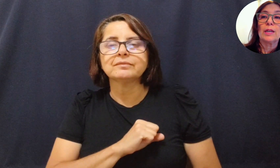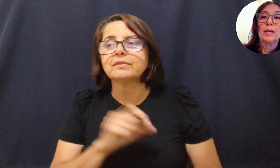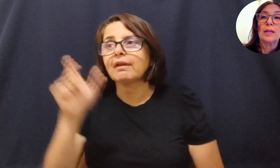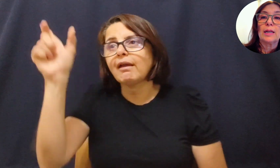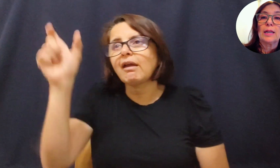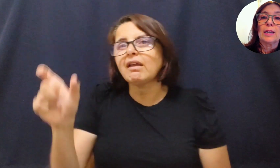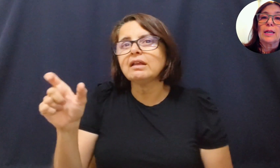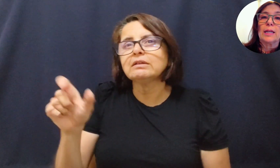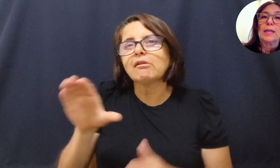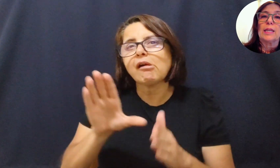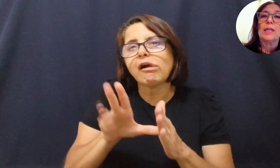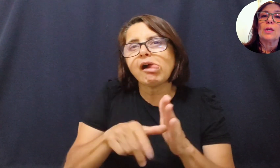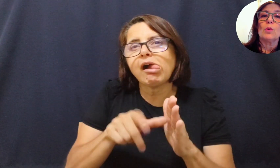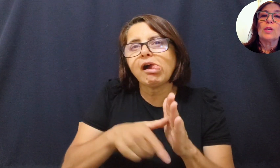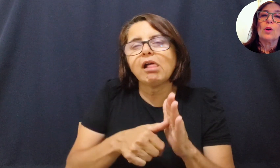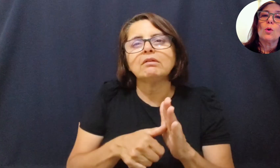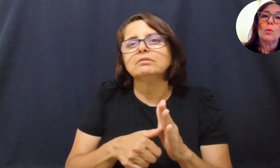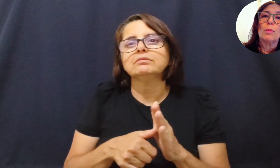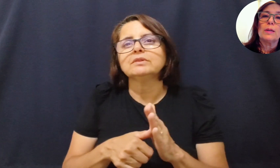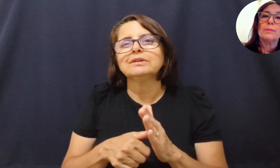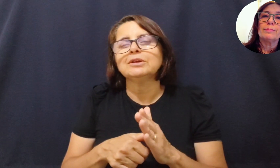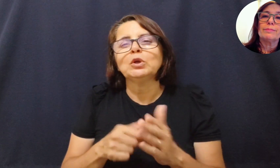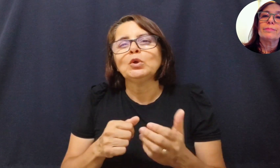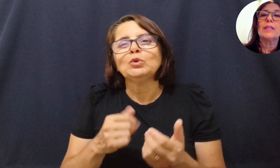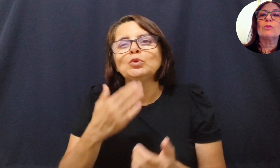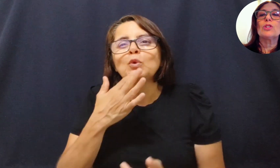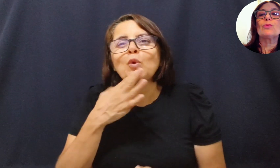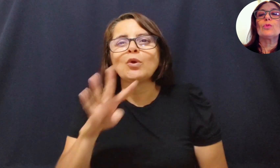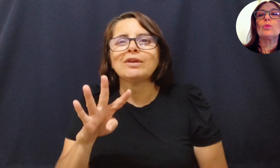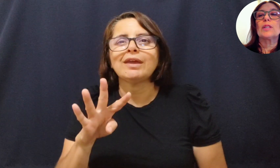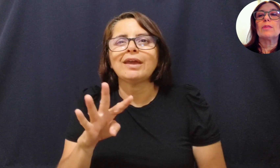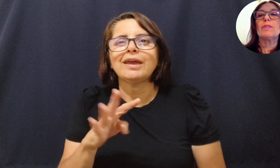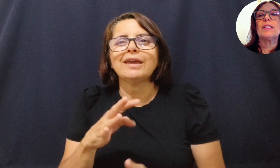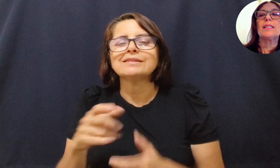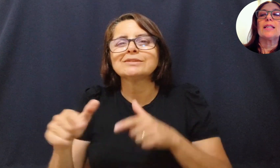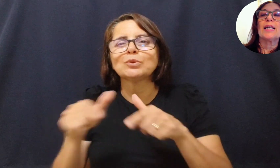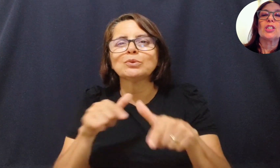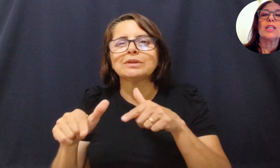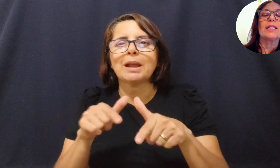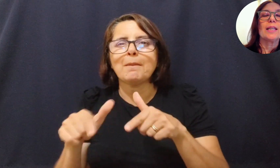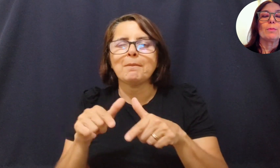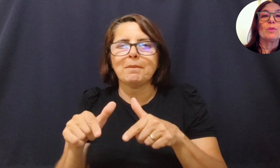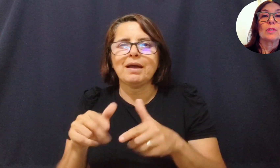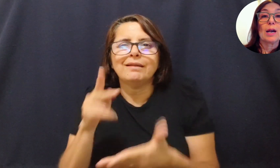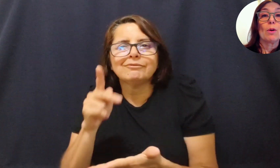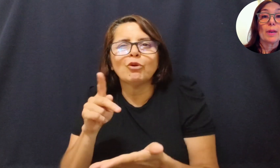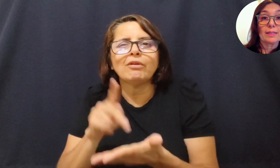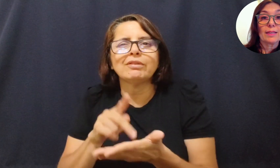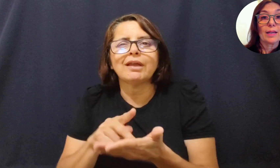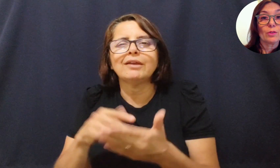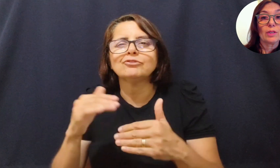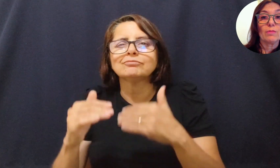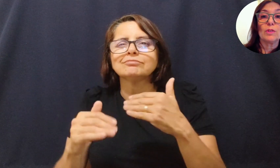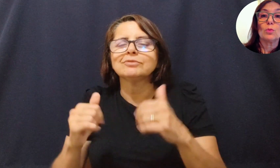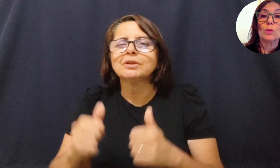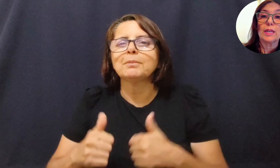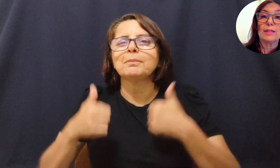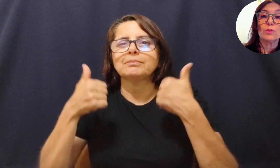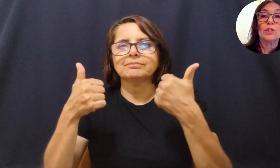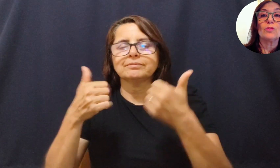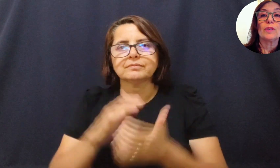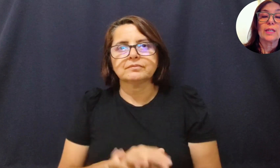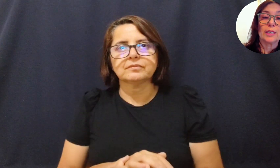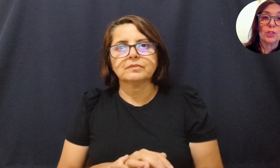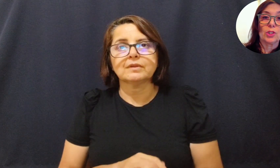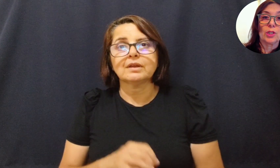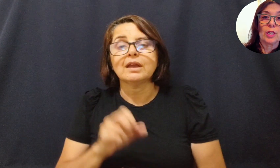amor. E o que rouba não desfruta da felicidade que temos ao abraçar o serviço